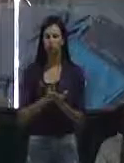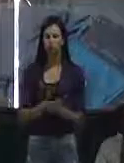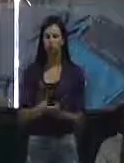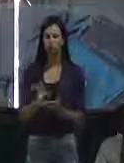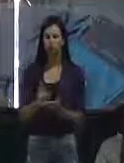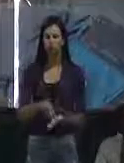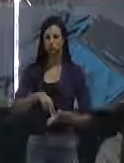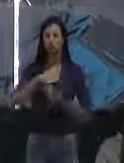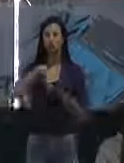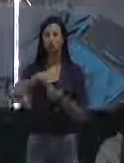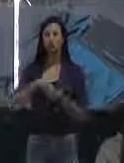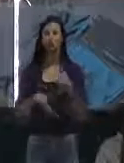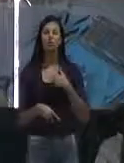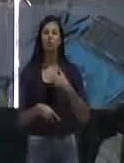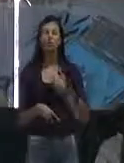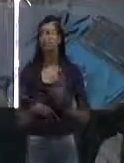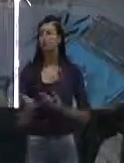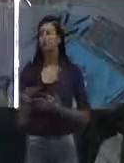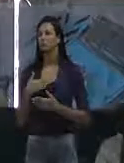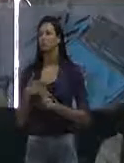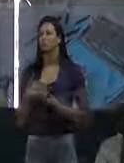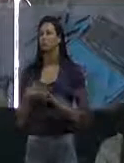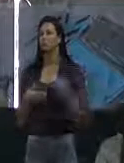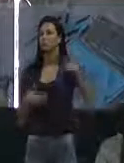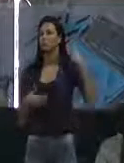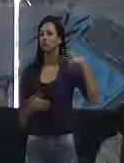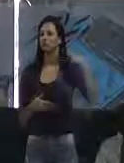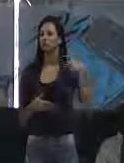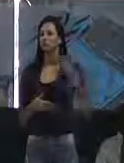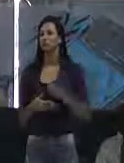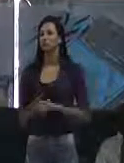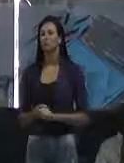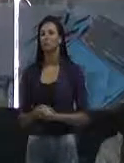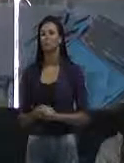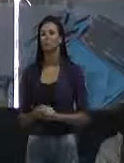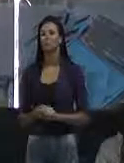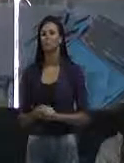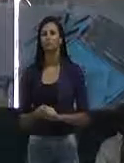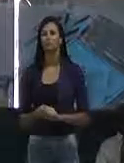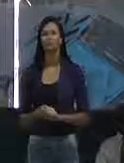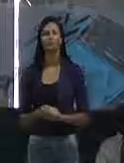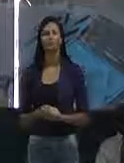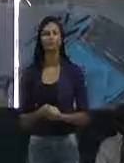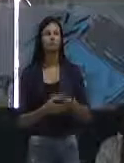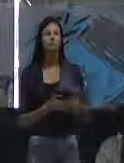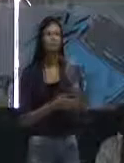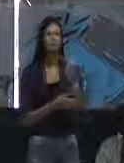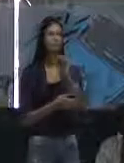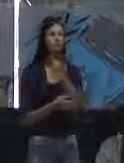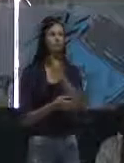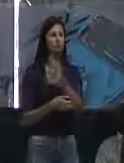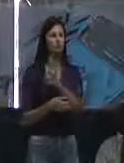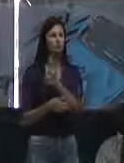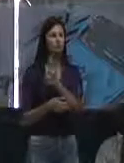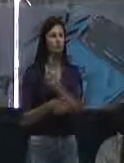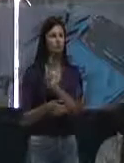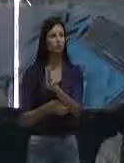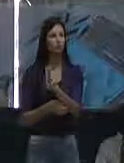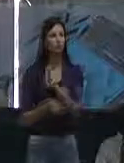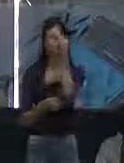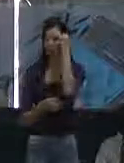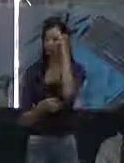Quando fui suplente de vereador, seu presidente, muito obrigado, vereador Tadeu e o vereador Ivo. Então eu tenho mais 10